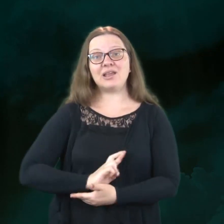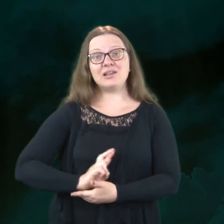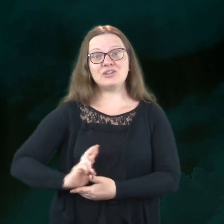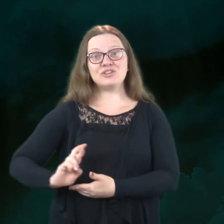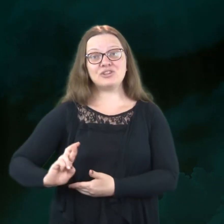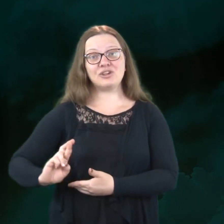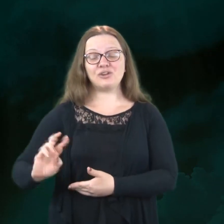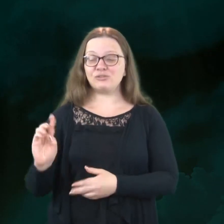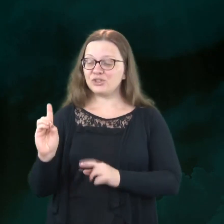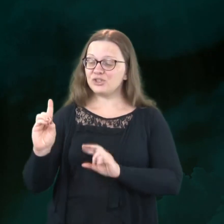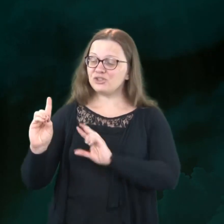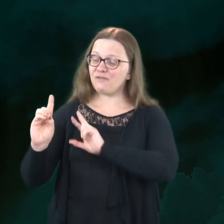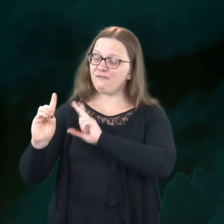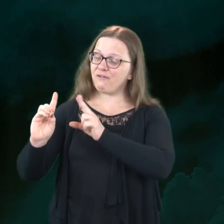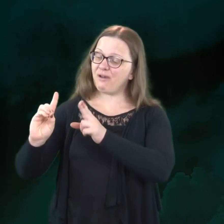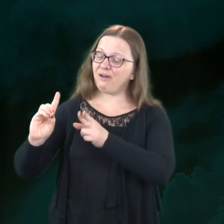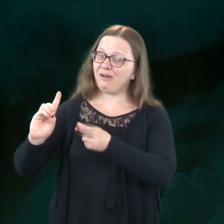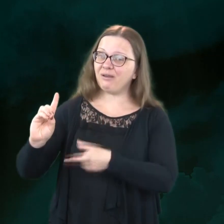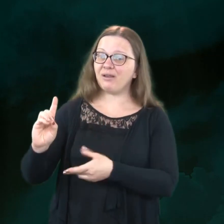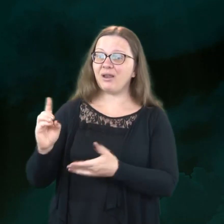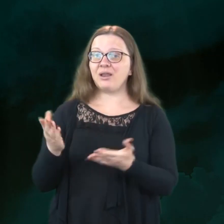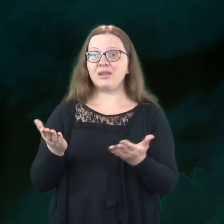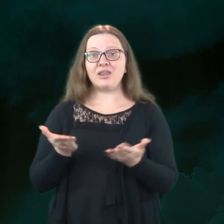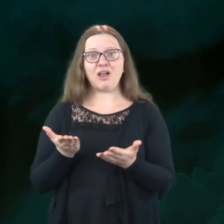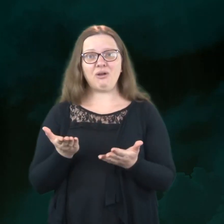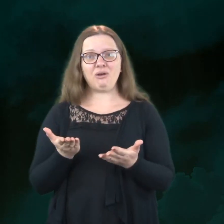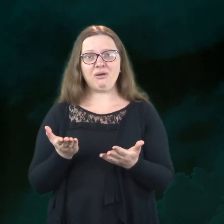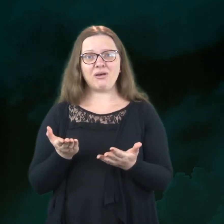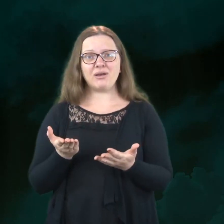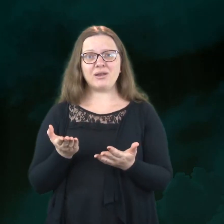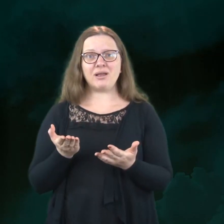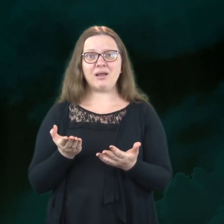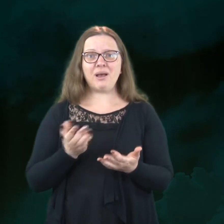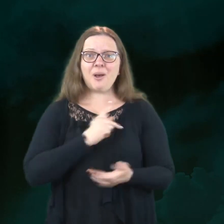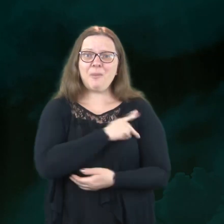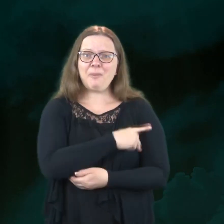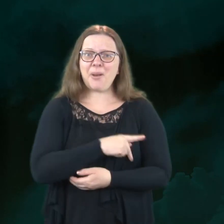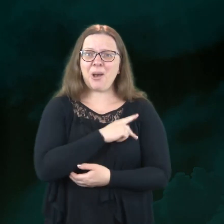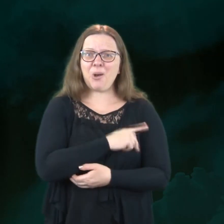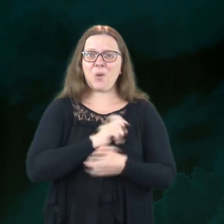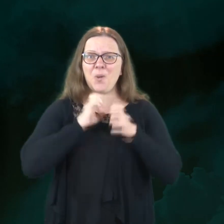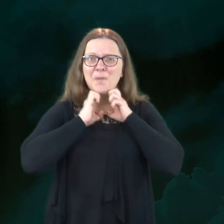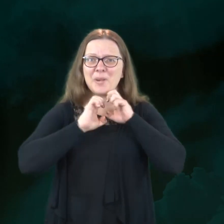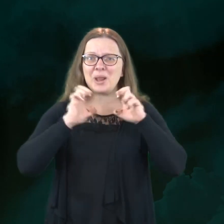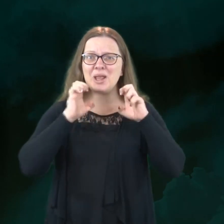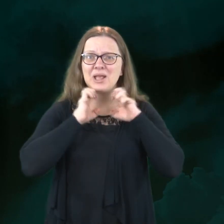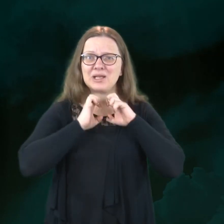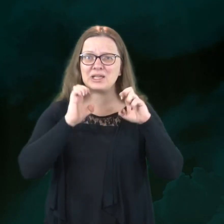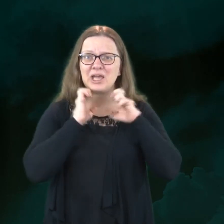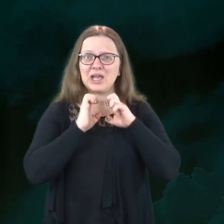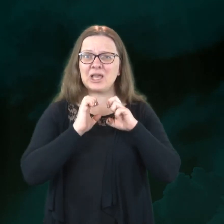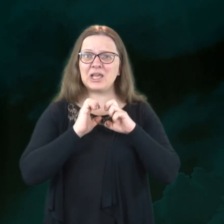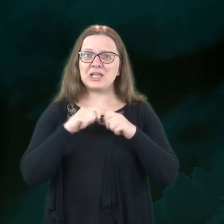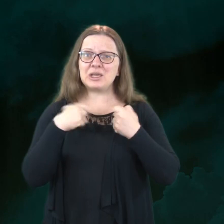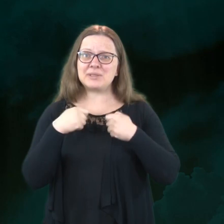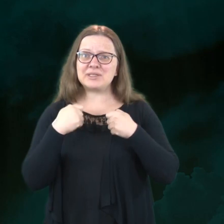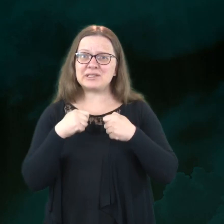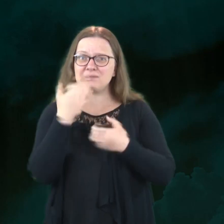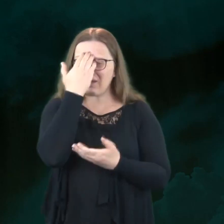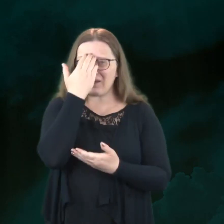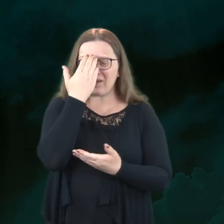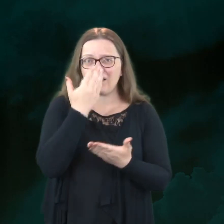vem você, de repente, acreditar num Deus, né? Jesus Cristo, que Ele morreu